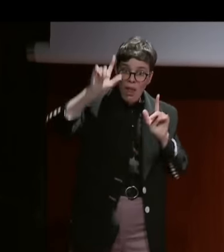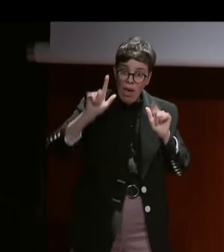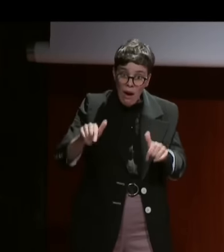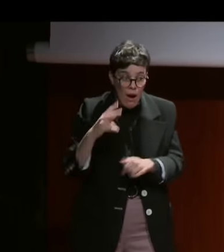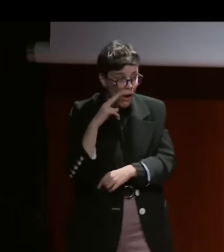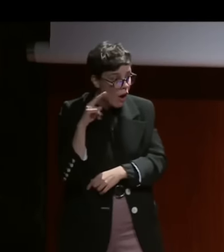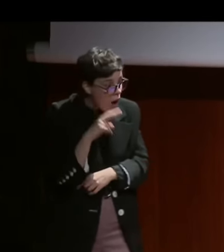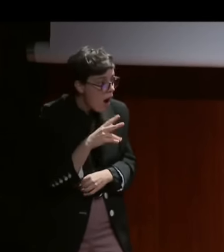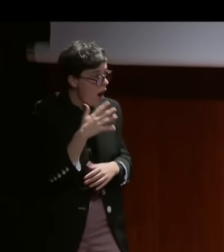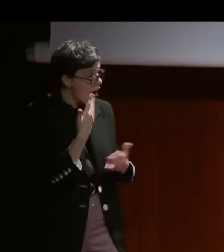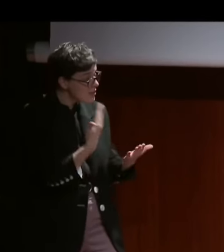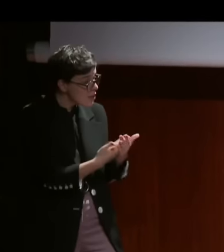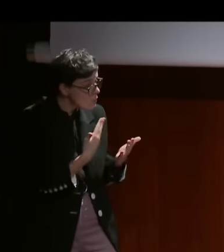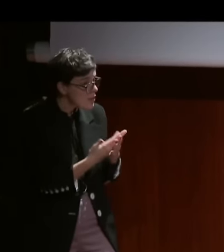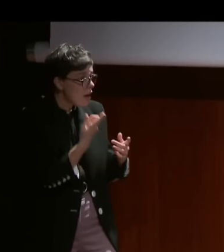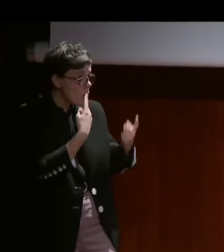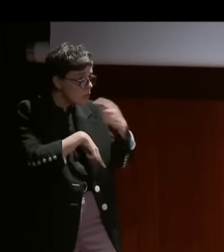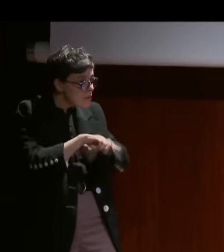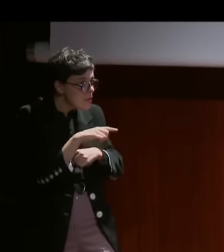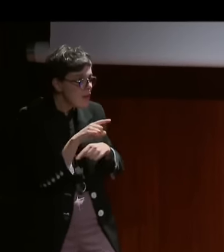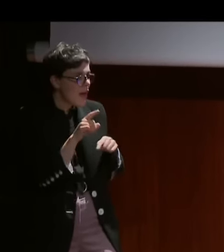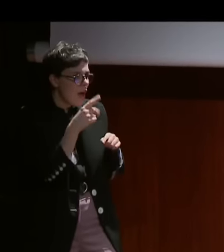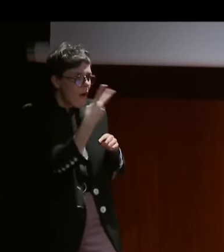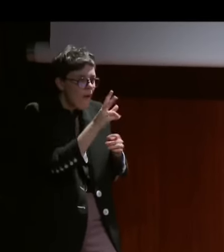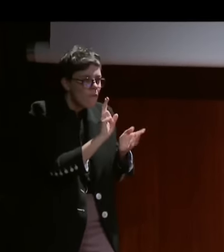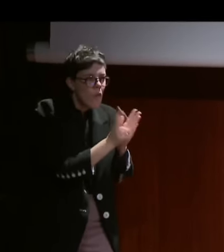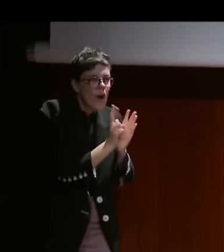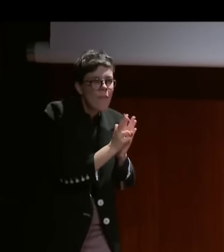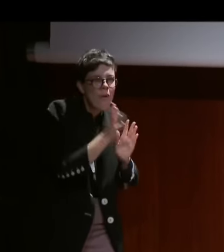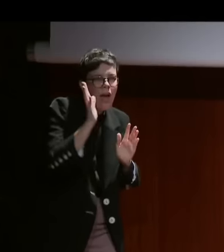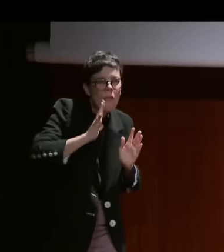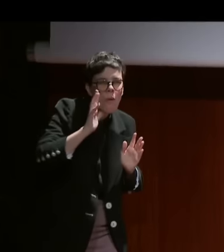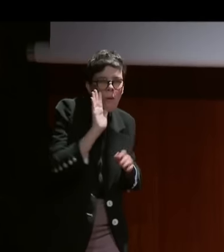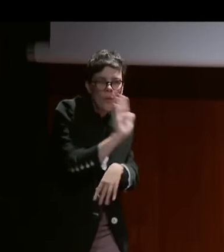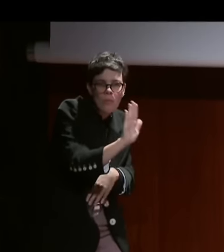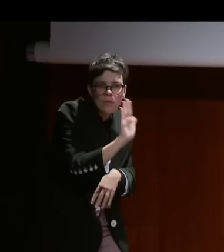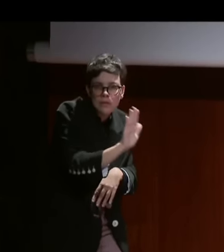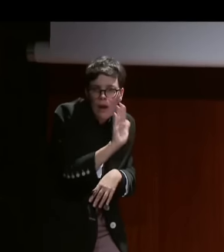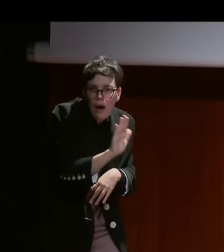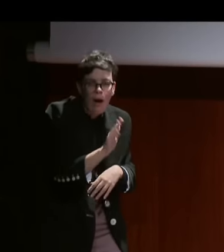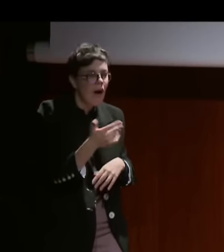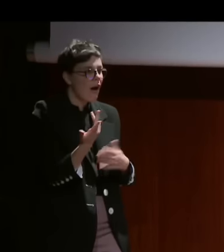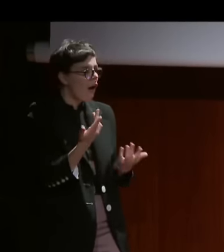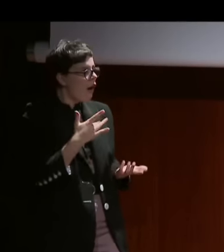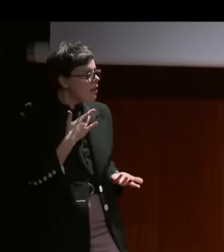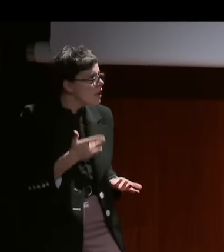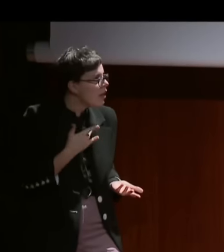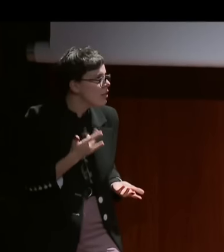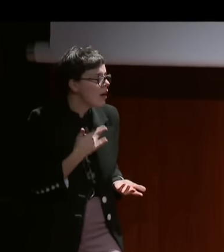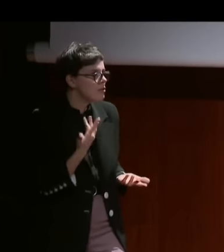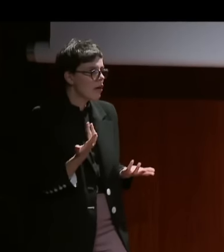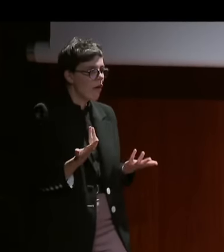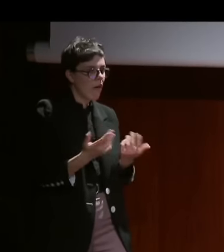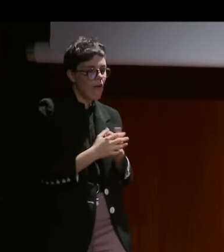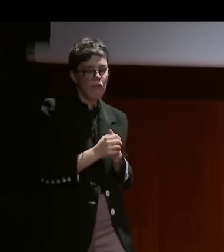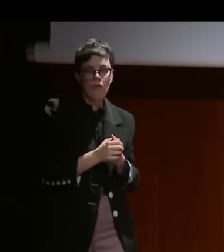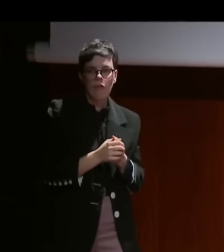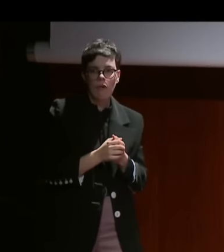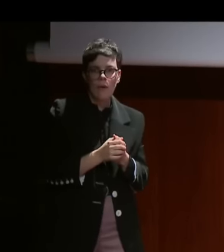signes sont importantes et peuvent être importantes pour l'avenir. Déjà, voir la question du